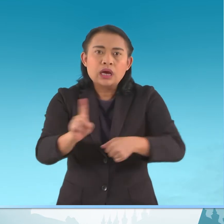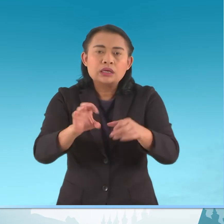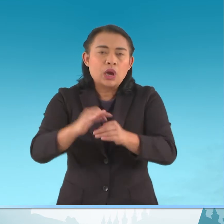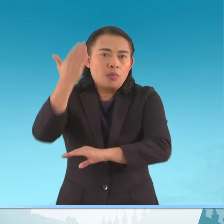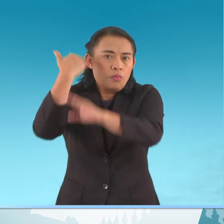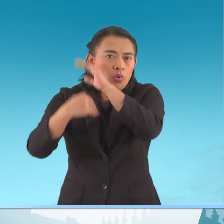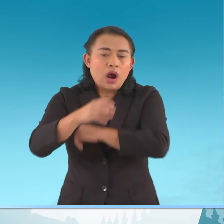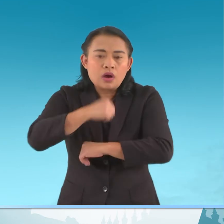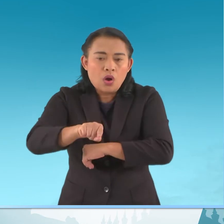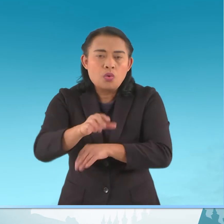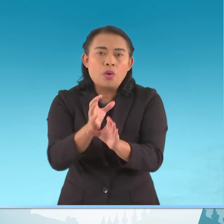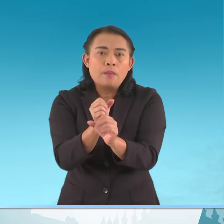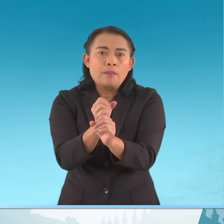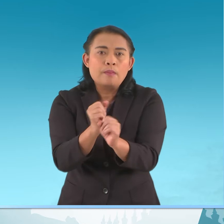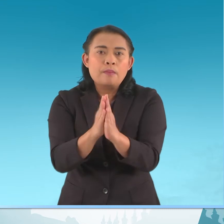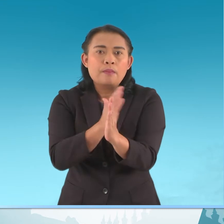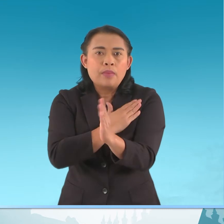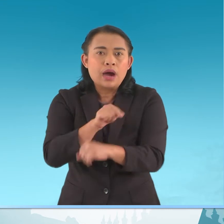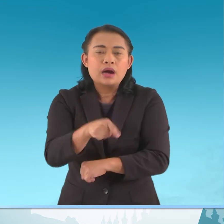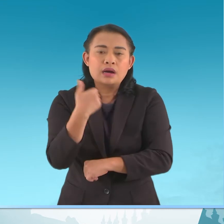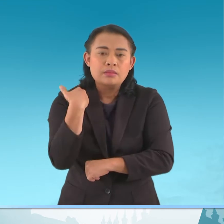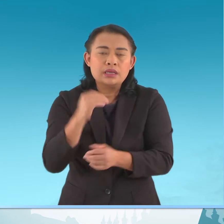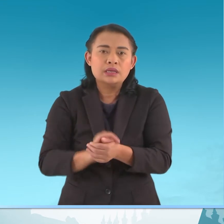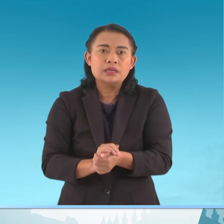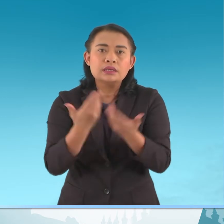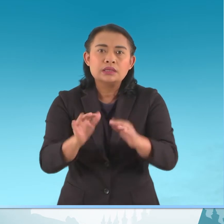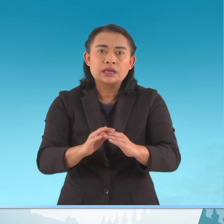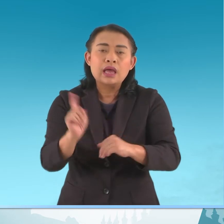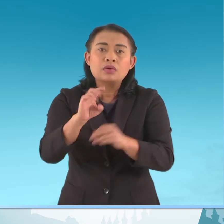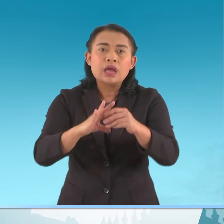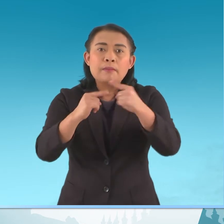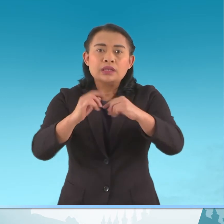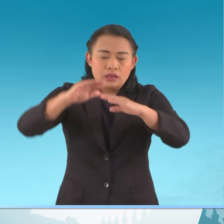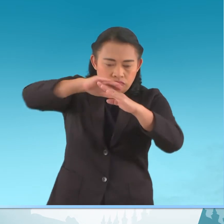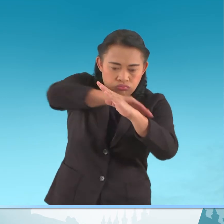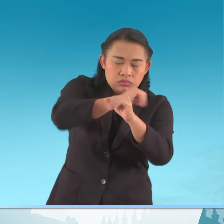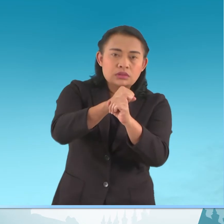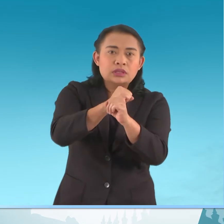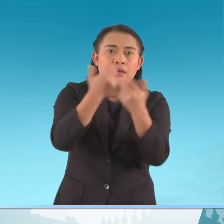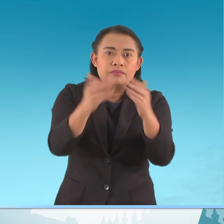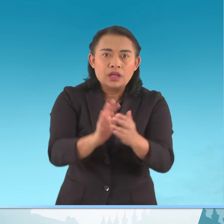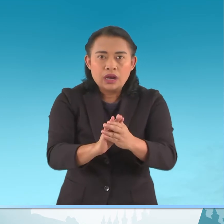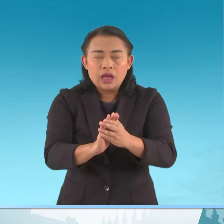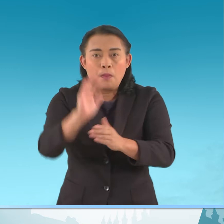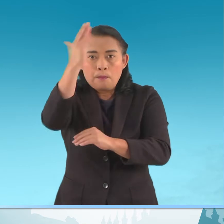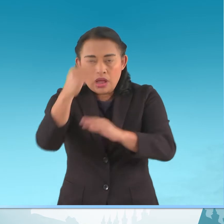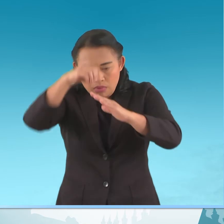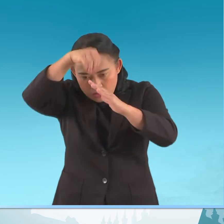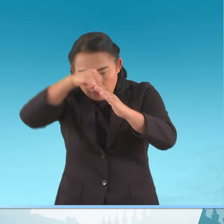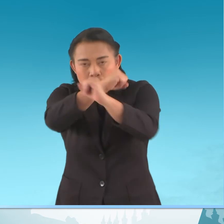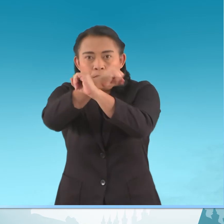ประพนธ์กันอยู่นะครับทั้งยุคเก่าและยุคใหม่แล้วก็มีการเพิ่มเติมด้วยกันเนี้ยนำผ้าใบมาขึงกันถ้าเป็นใบไม้